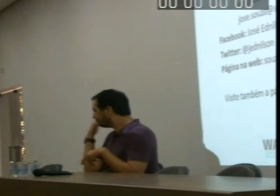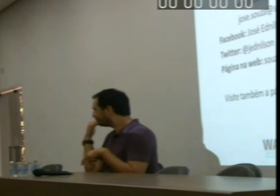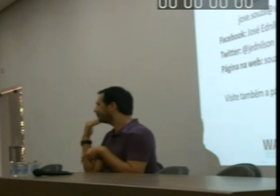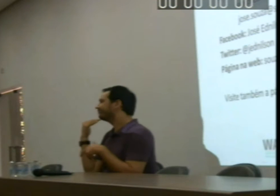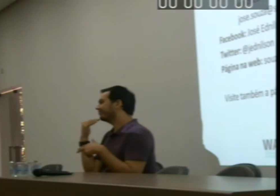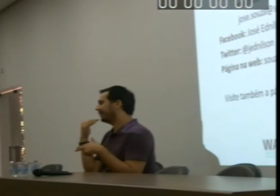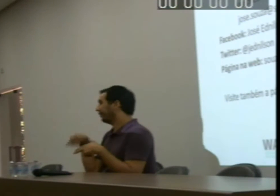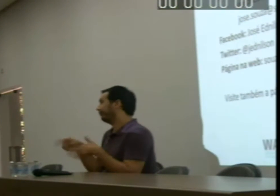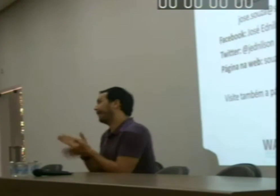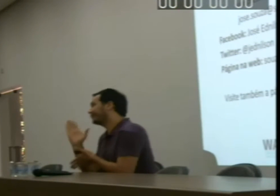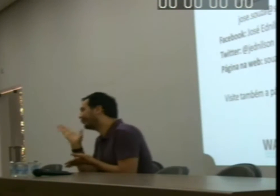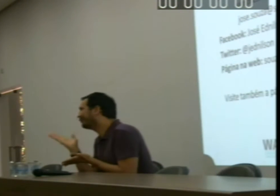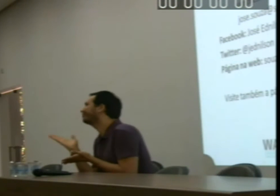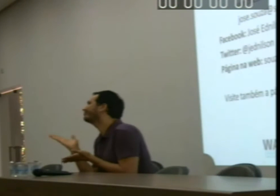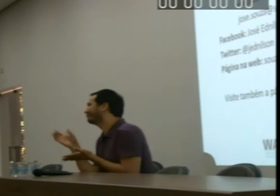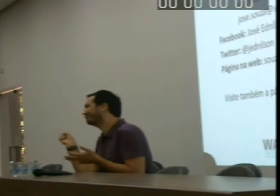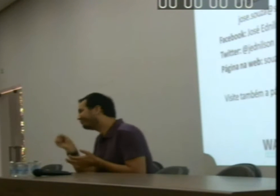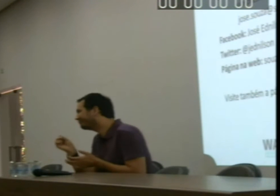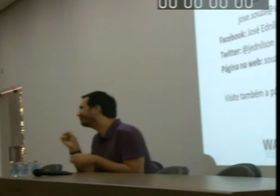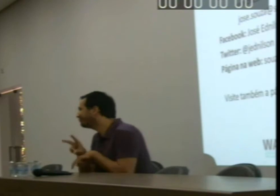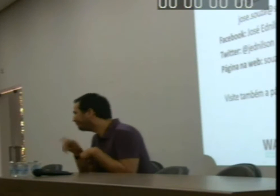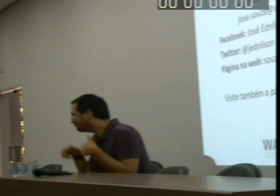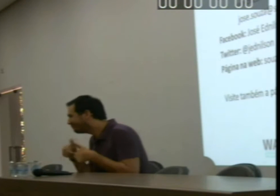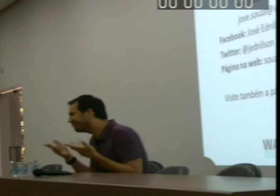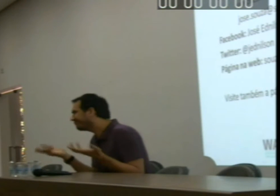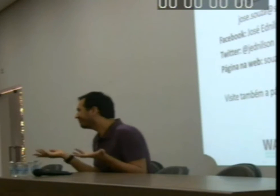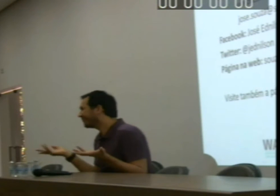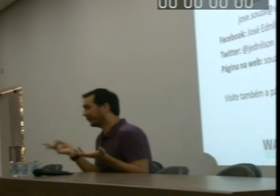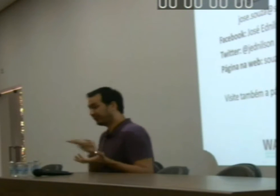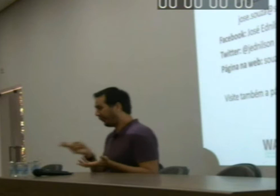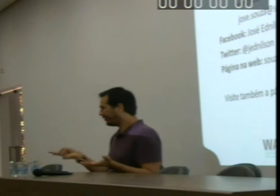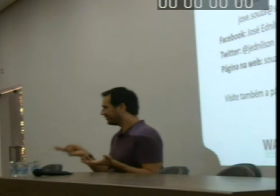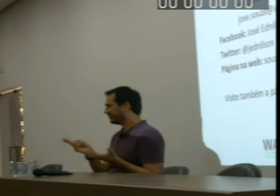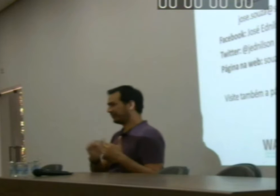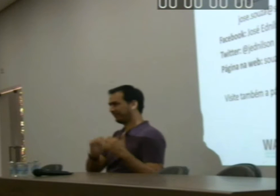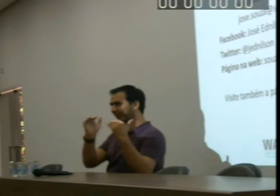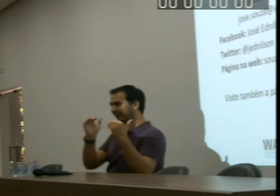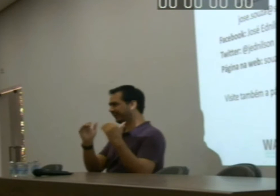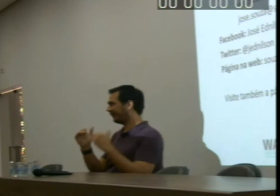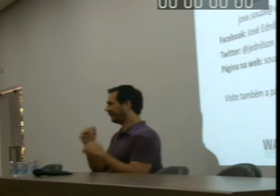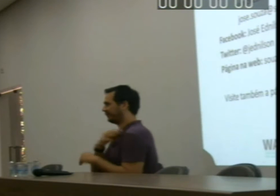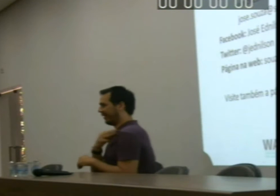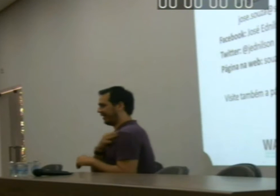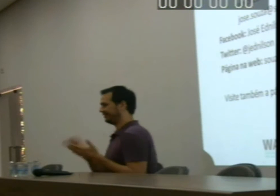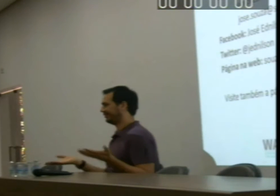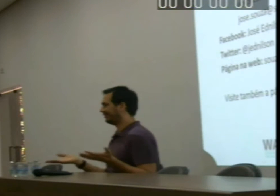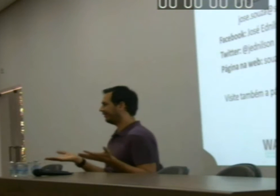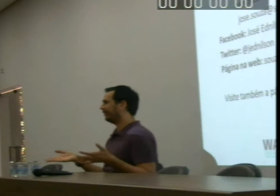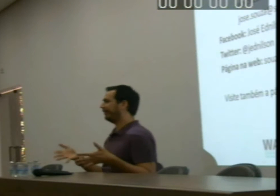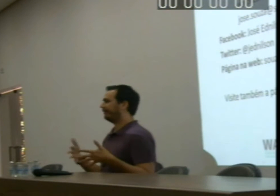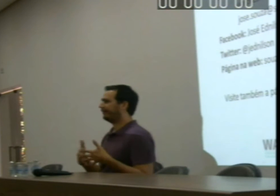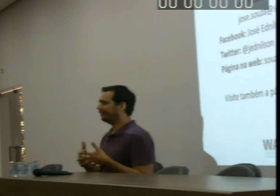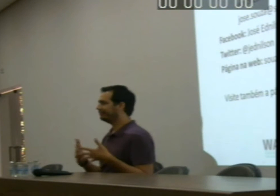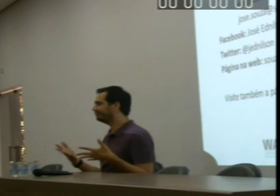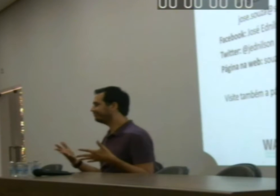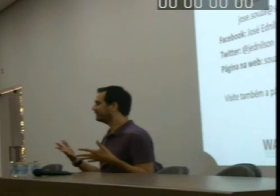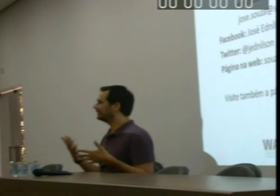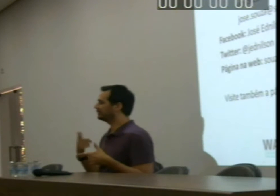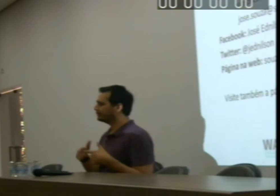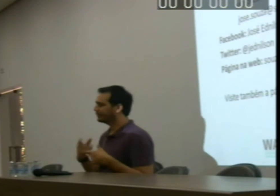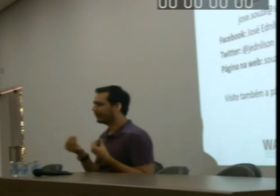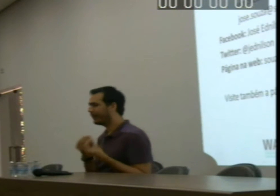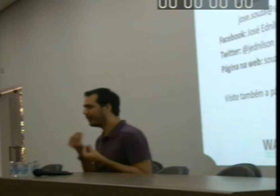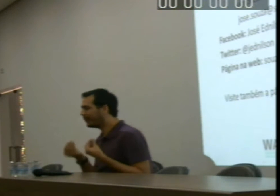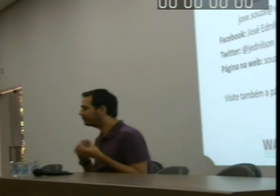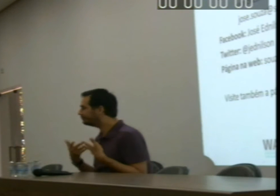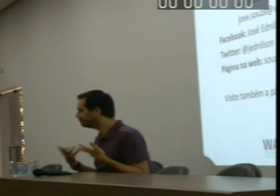problema que é que já tá enfrentando no passado aconteceu né no passado foram essas vagas superiores das vagas de nível médio então é